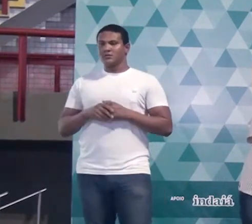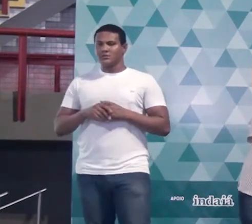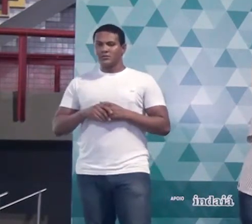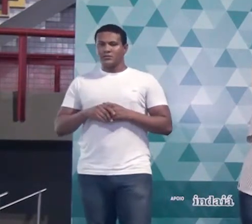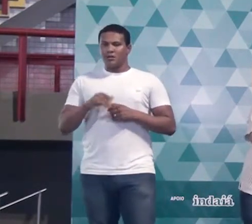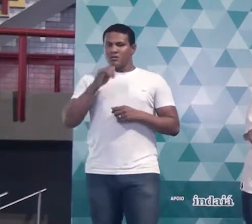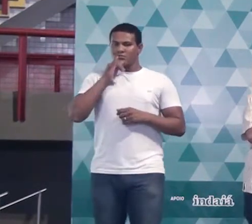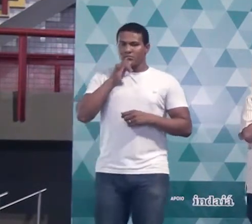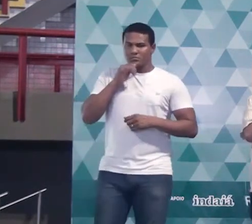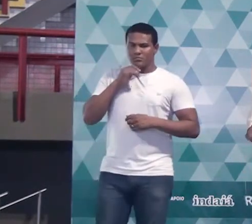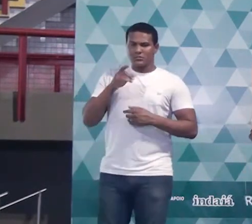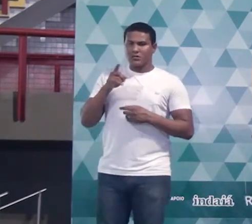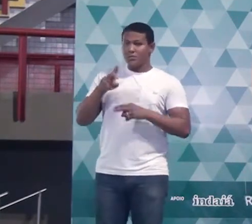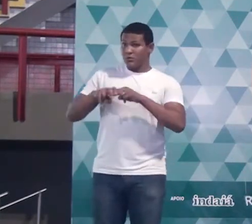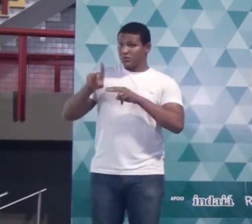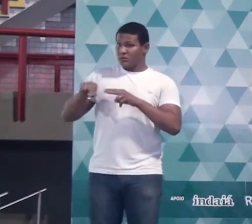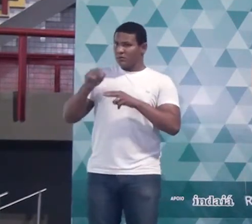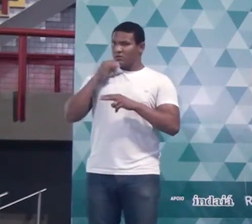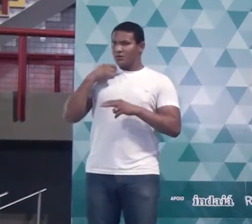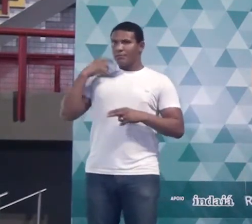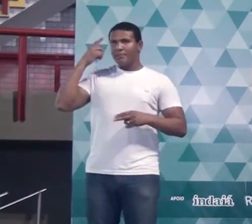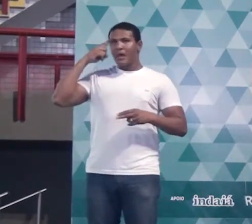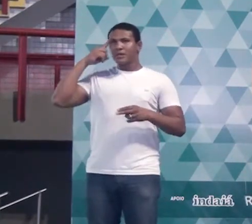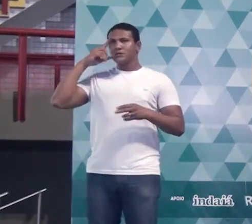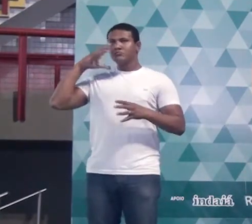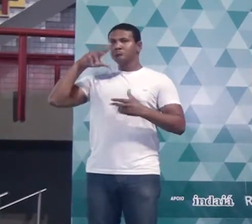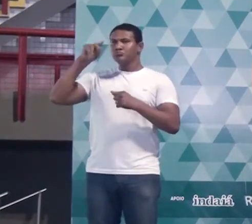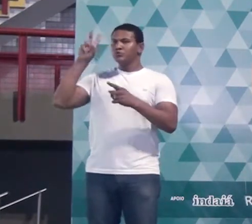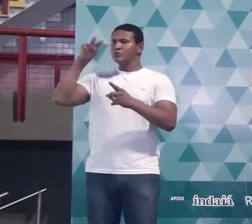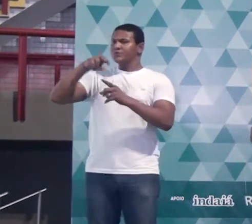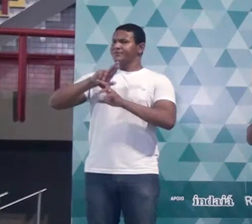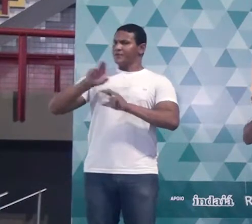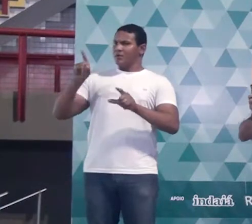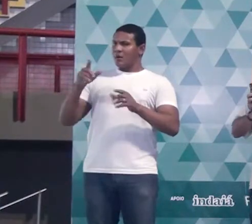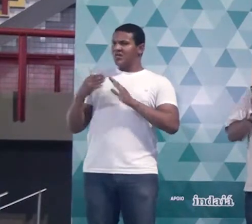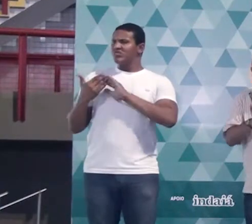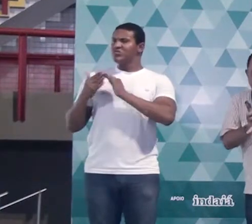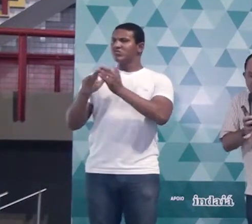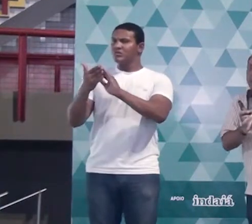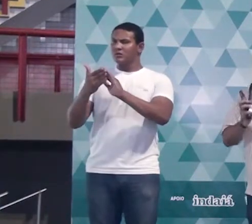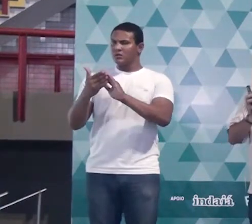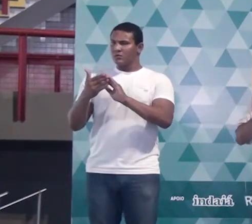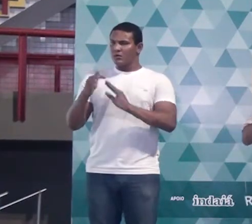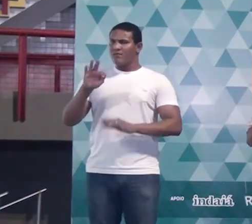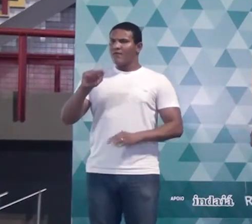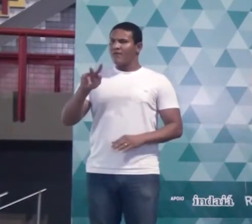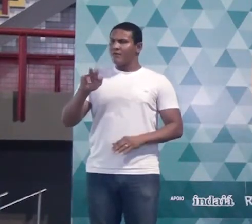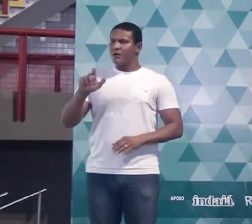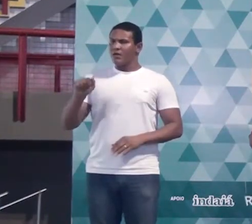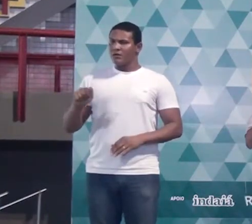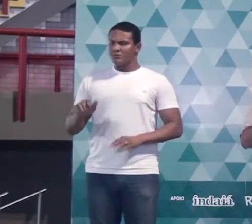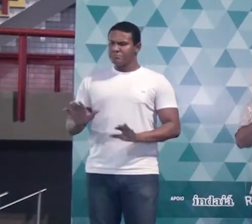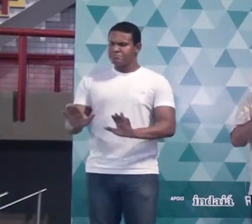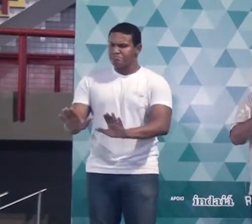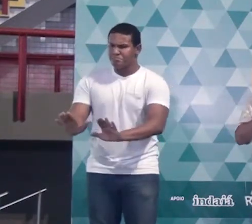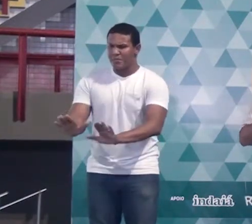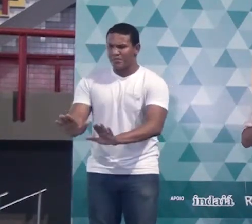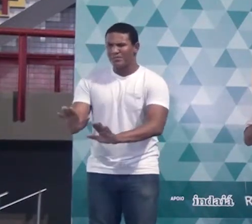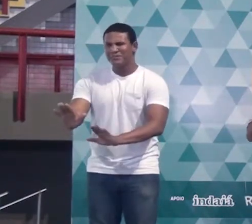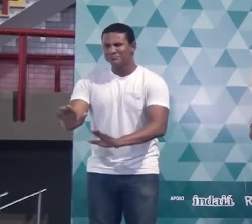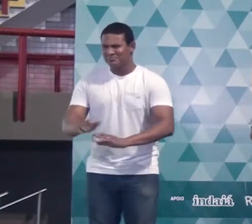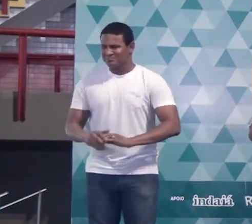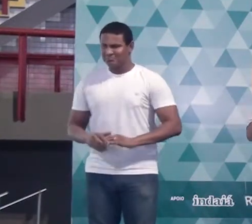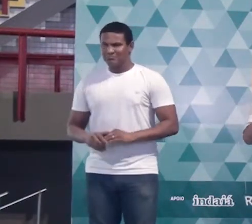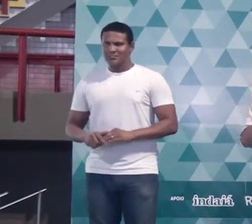põe dessa forma, mostra que você tem uma visão de mundo diferente. Negócio de favela. Sim, meu filho, não é assim não, tá? Não é uma